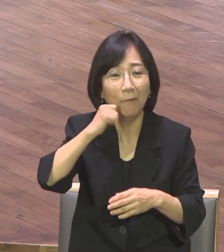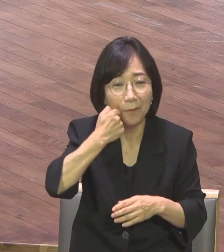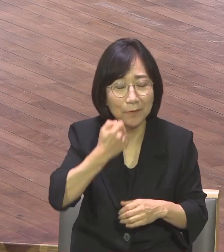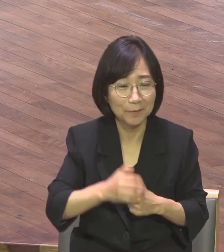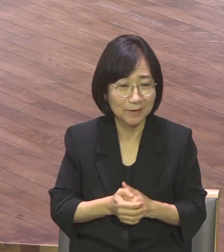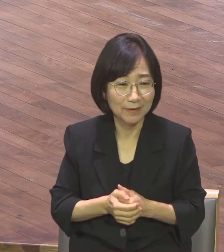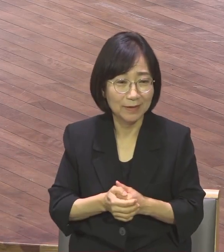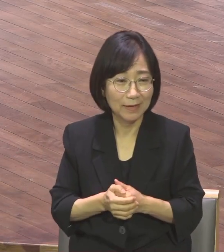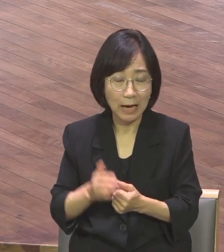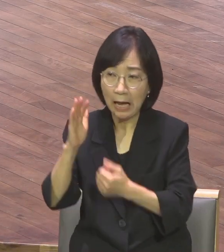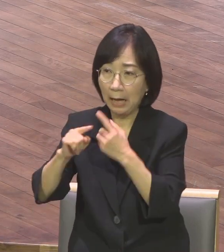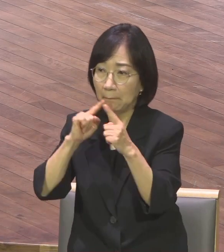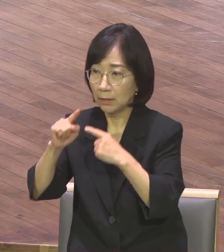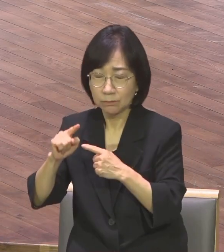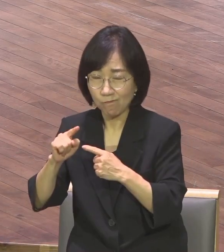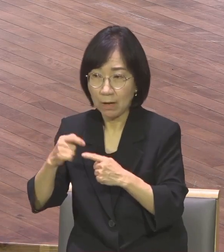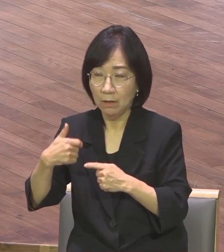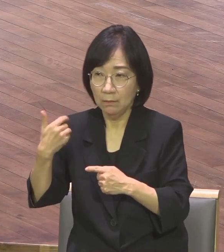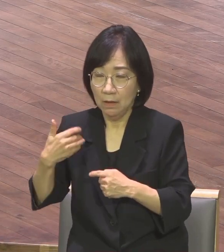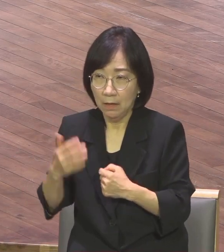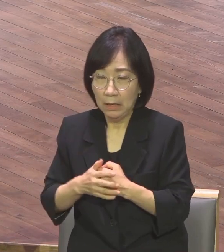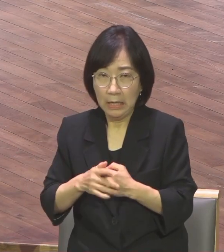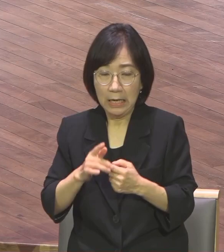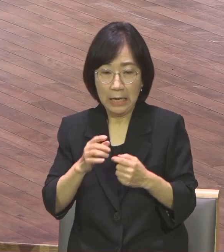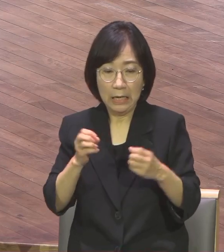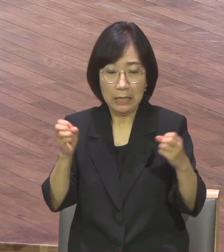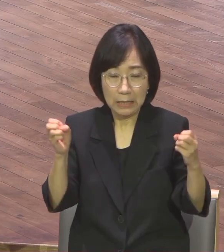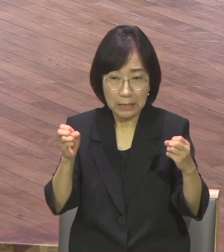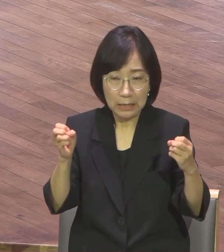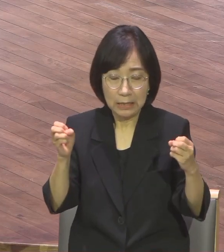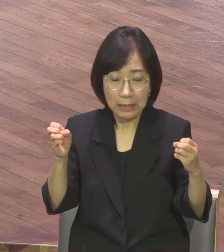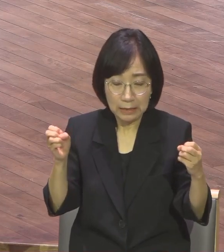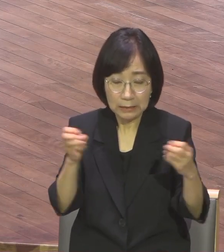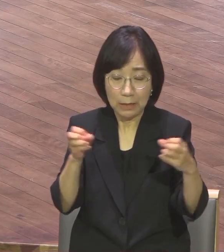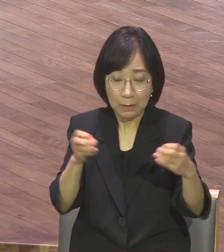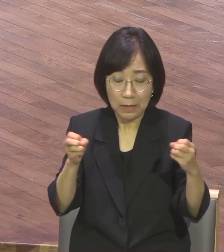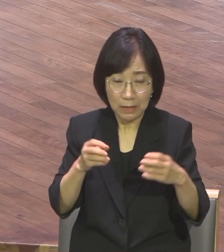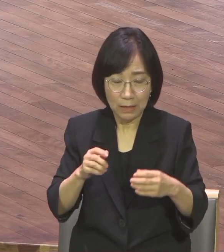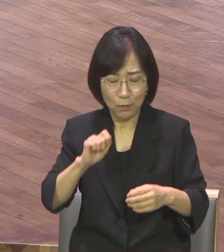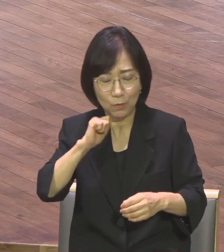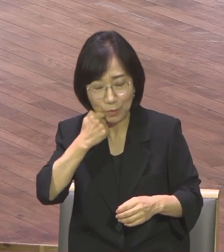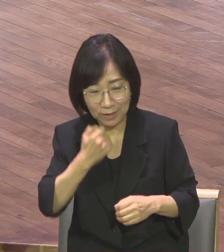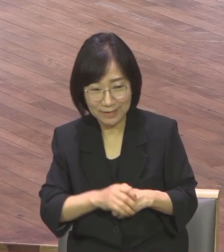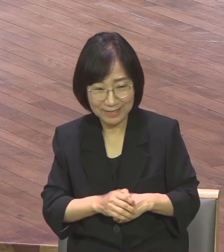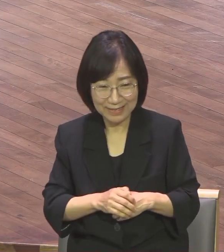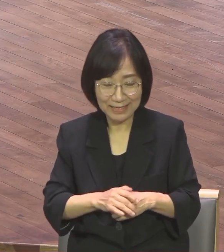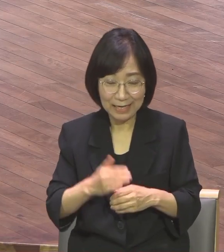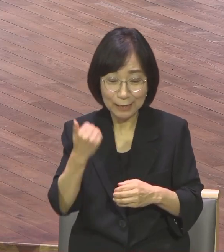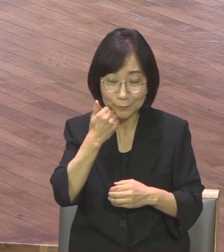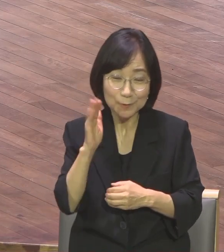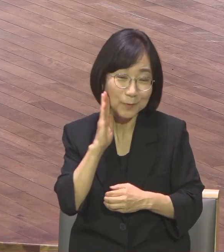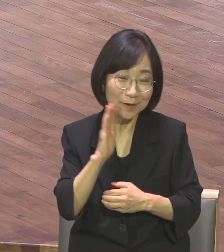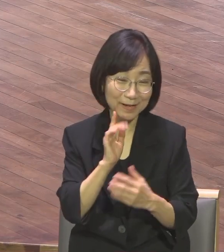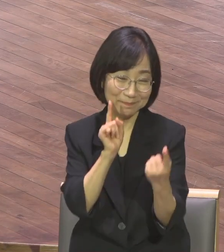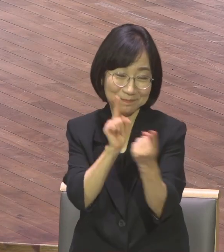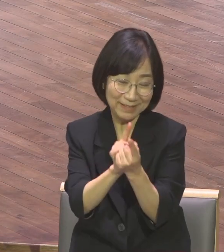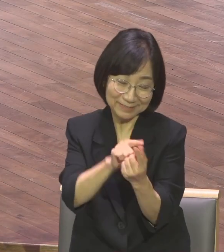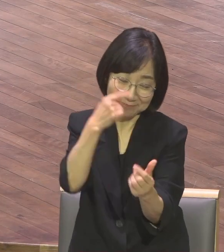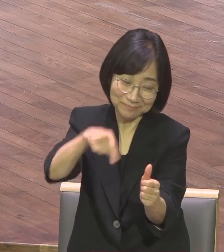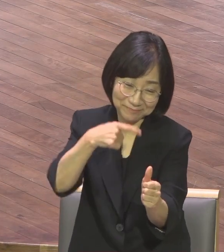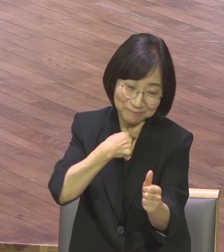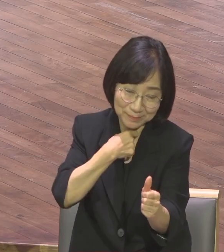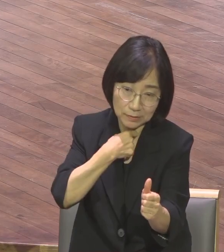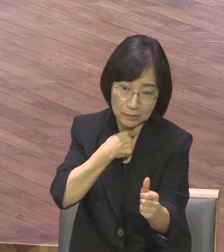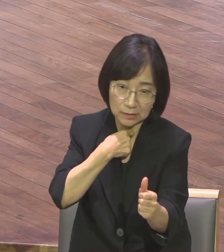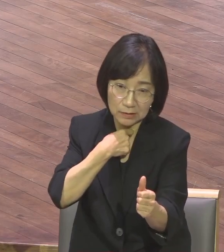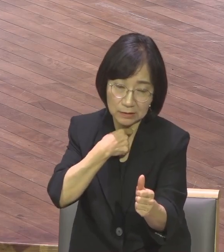뭐 들어있어야 무슨 포럼이 되지요. 뭐 있어야 따라뻔하지요. 뭐 나가서 말씀을 증거하고 제단